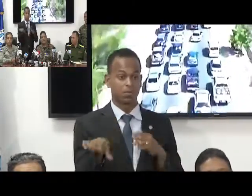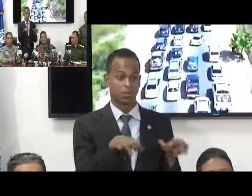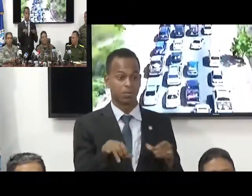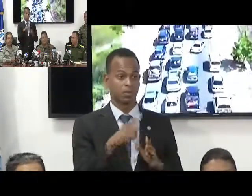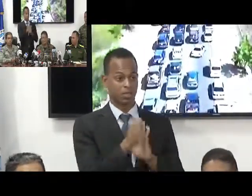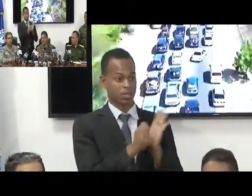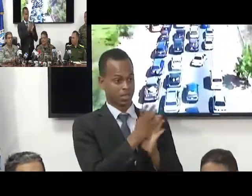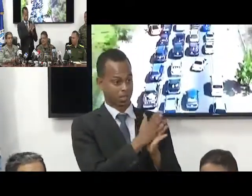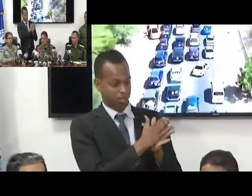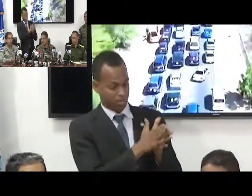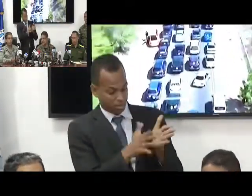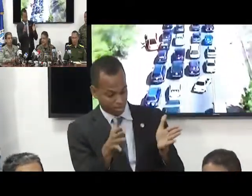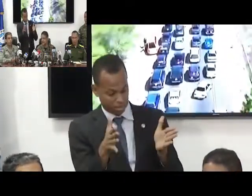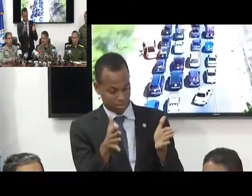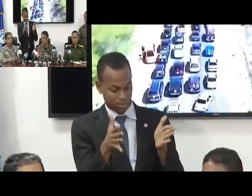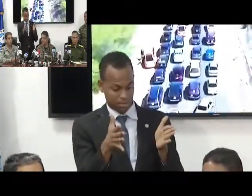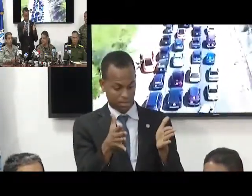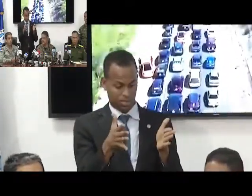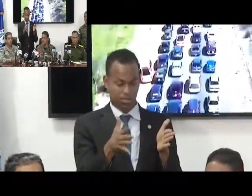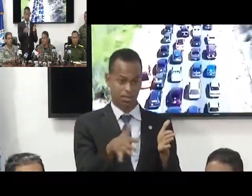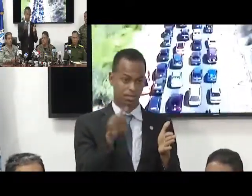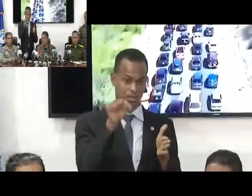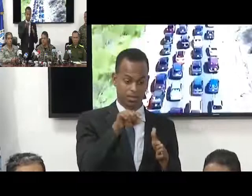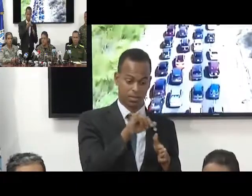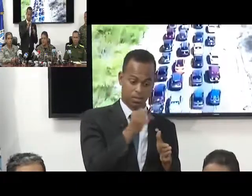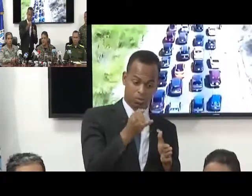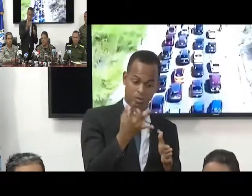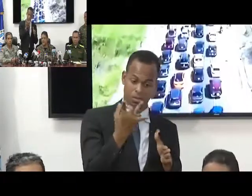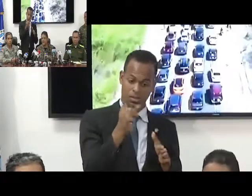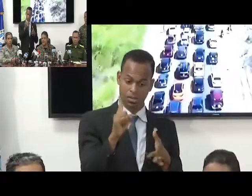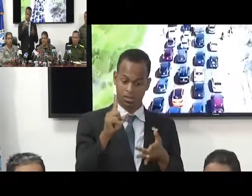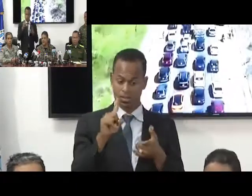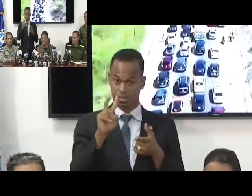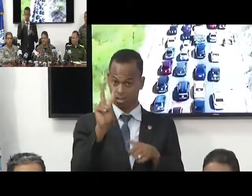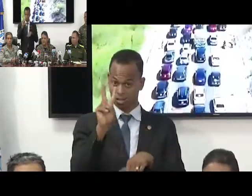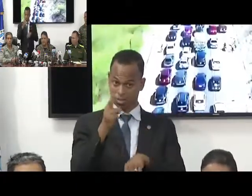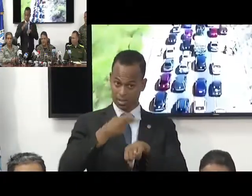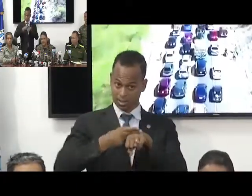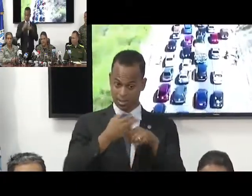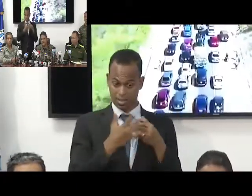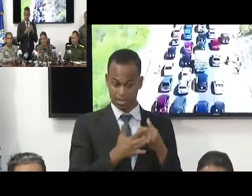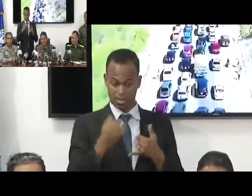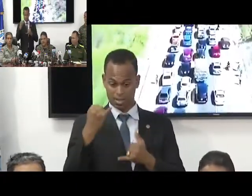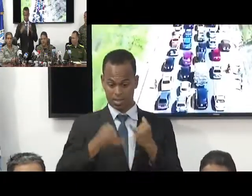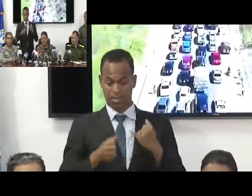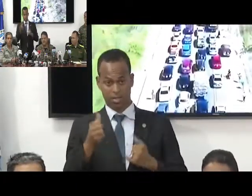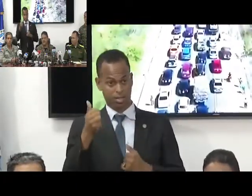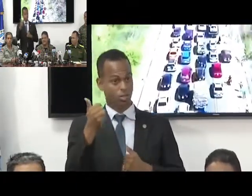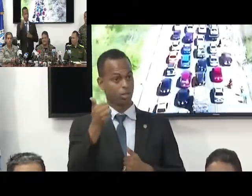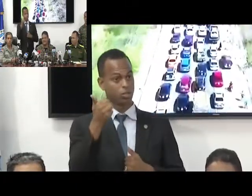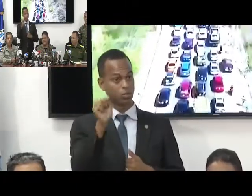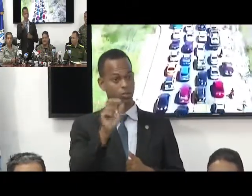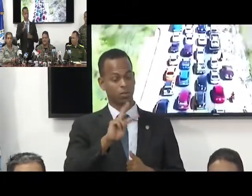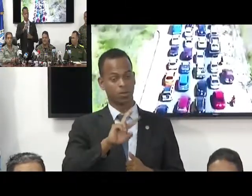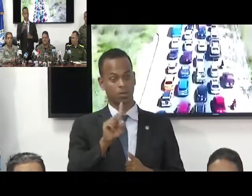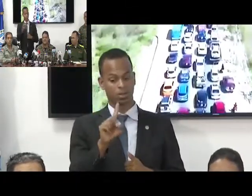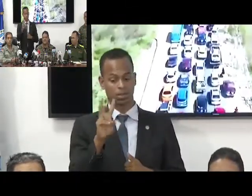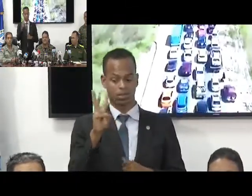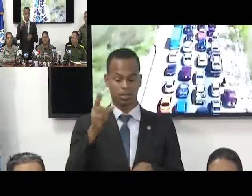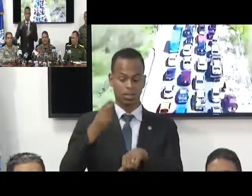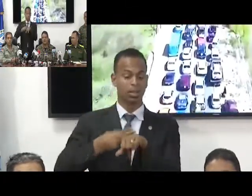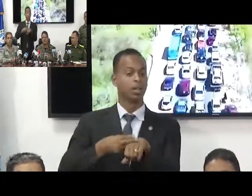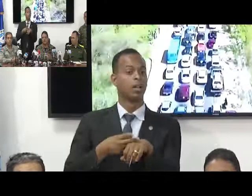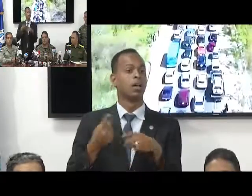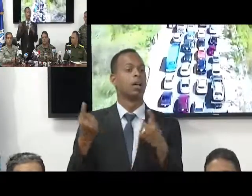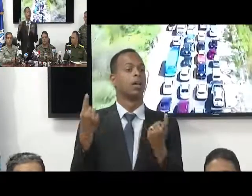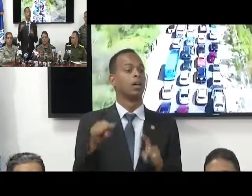tiene un periodo operacional que va desde el jueves 18 a las 2 de la tarde y concluye el domingo 21 a las 6 de la tarde. Entonces,